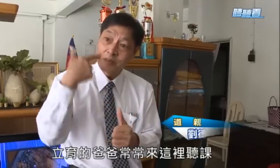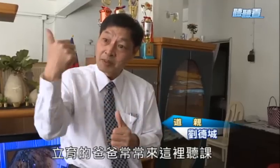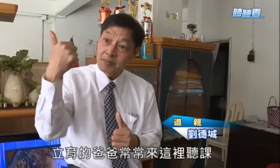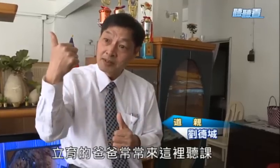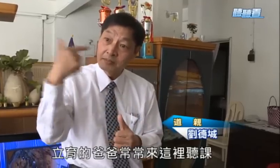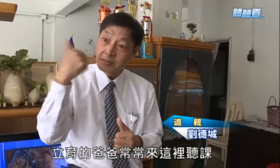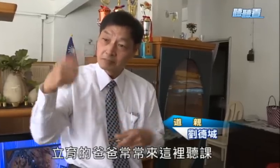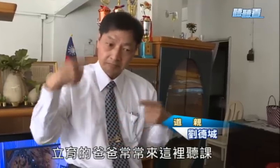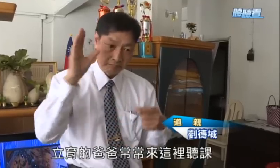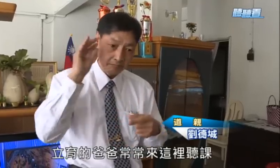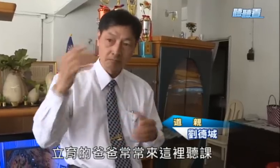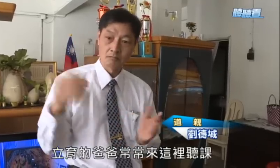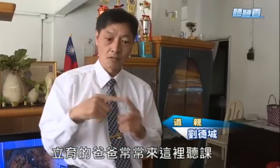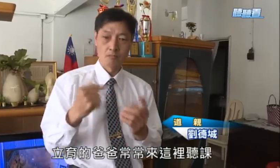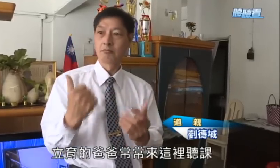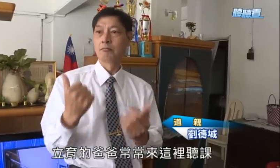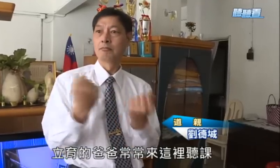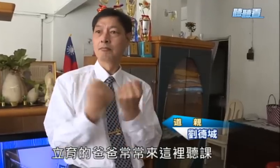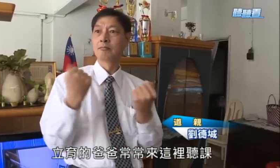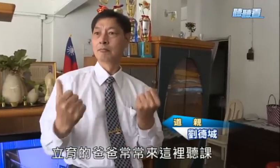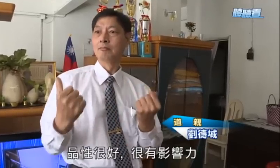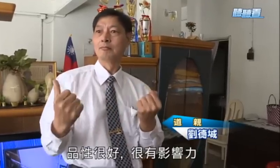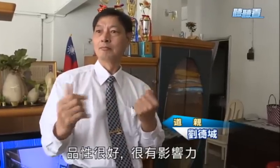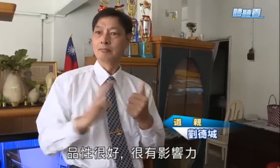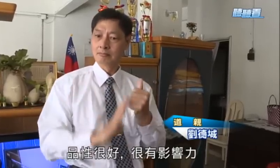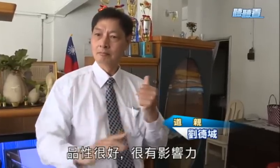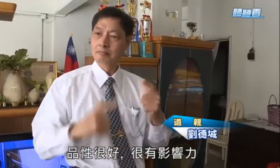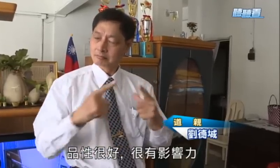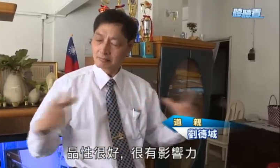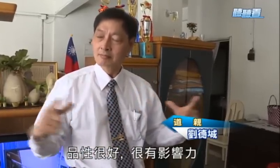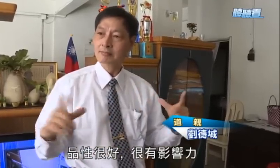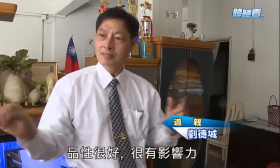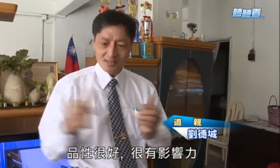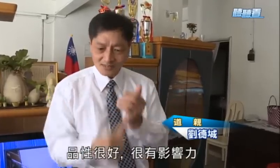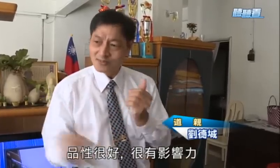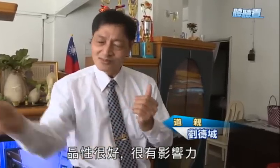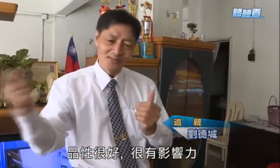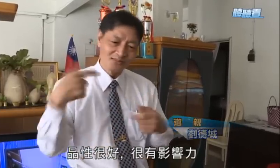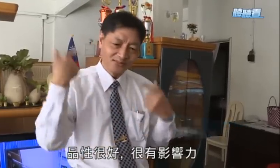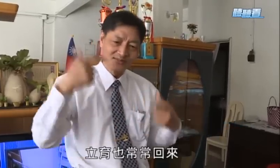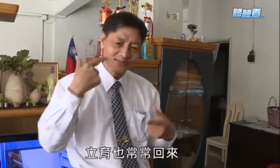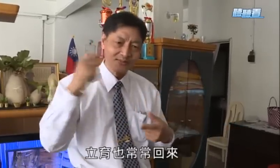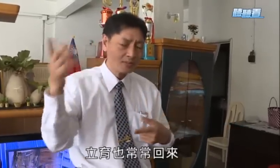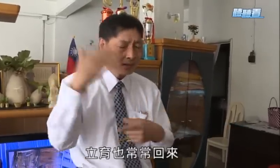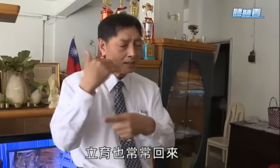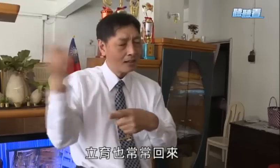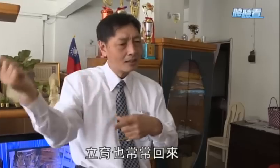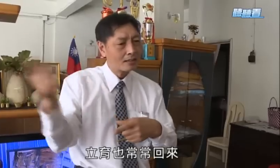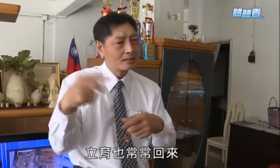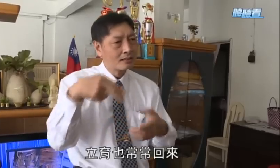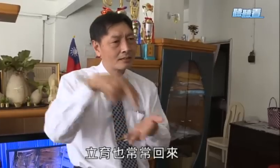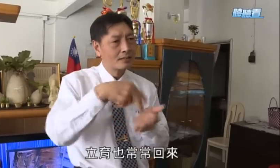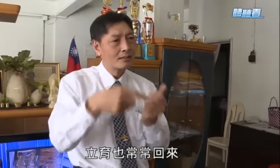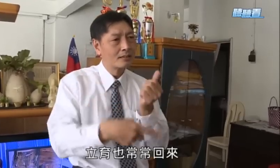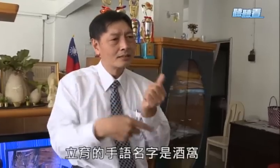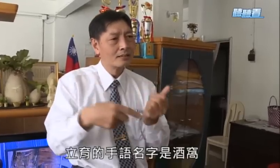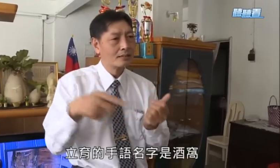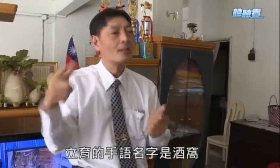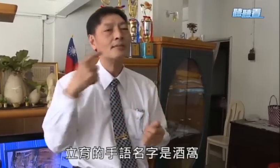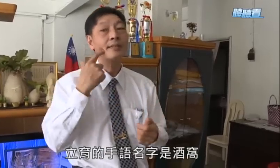爸常常来这里听课，品性很好，很有影响力。丽玉呢也常常回来。丽玉的手